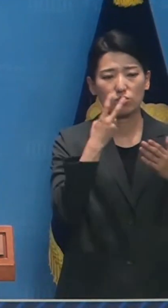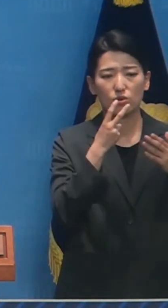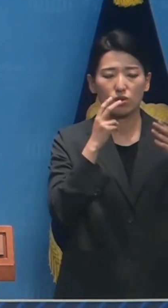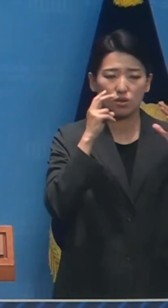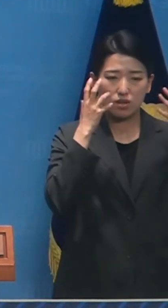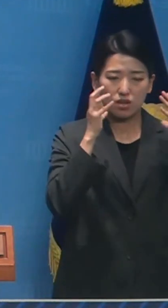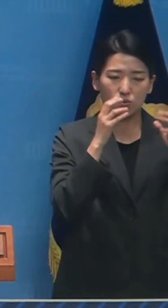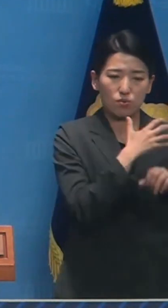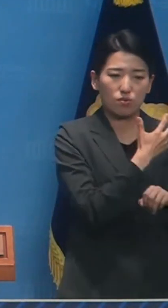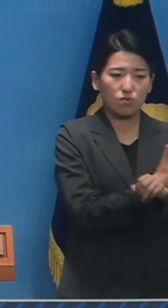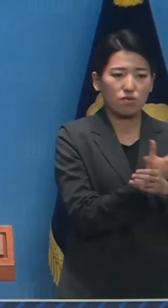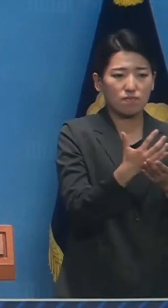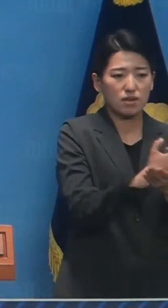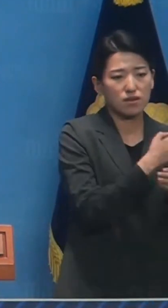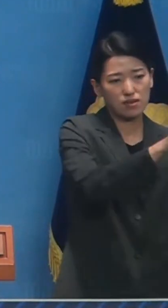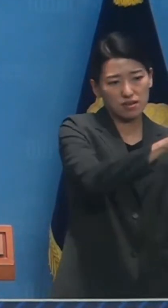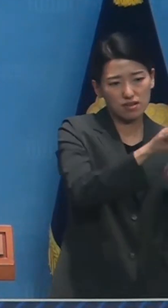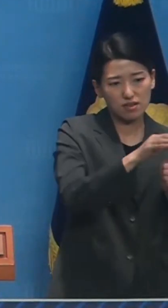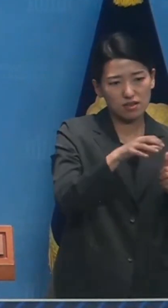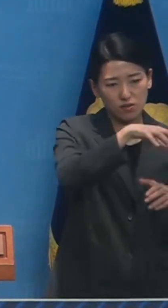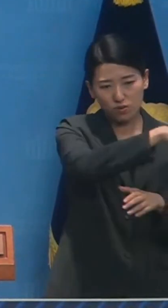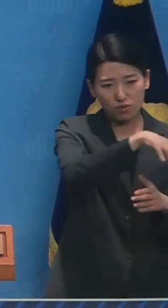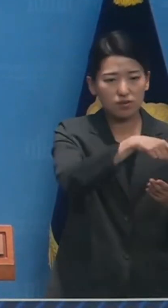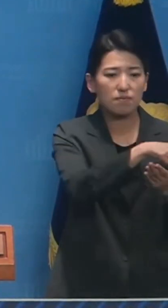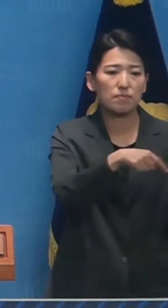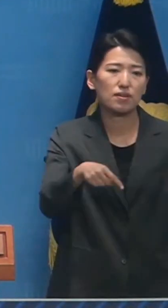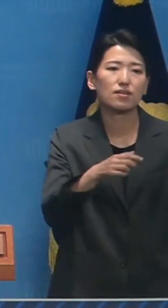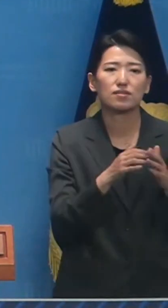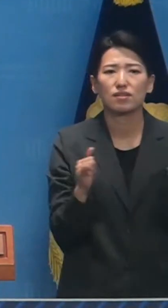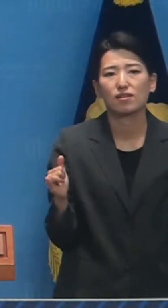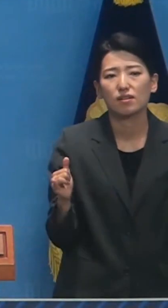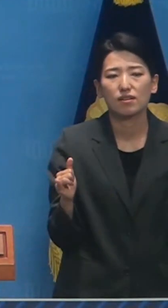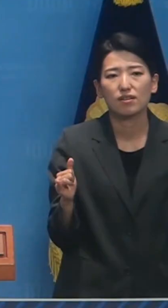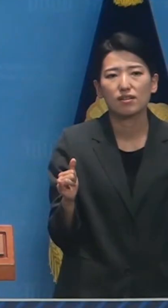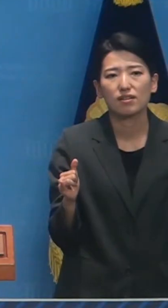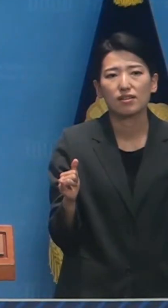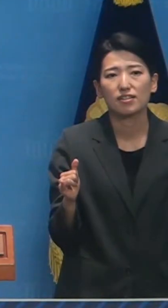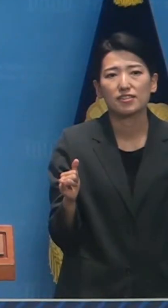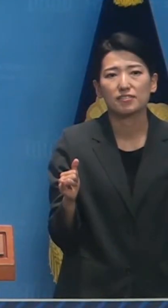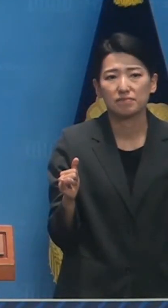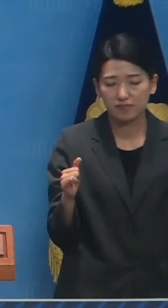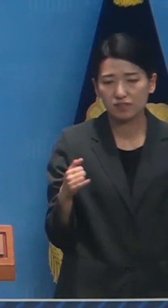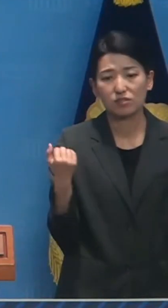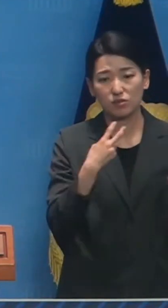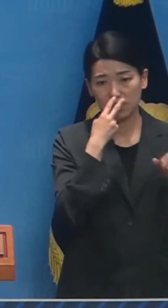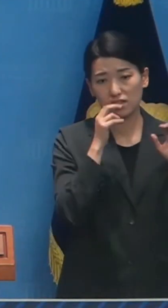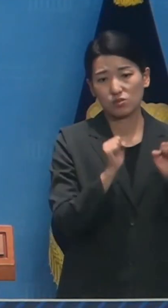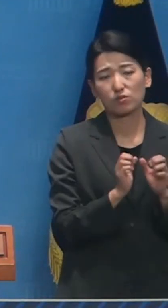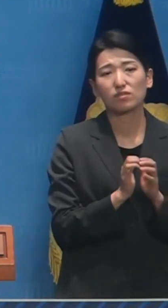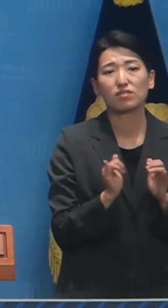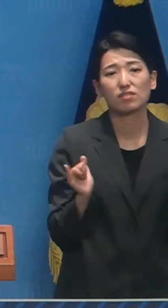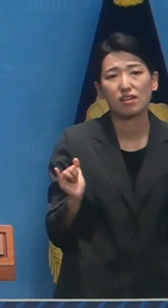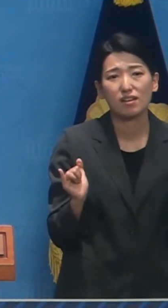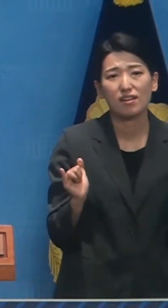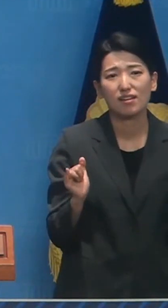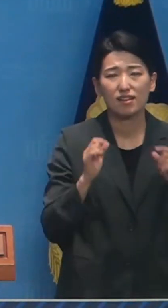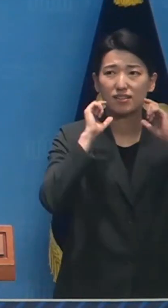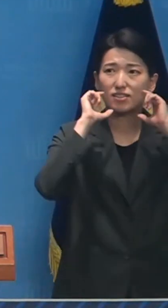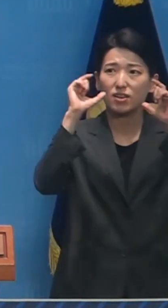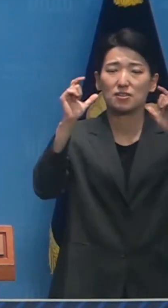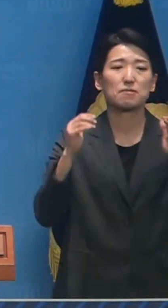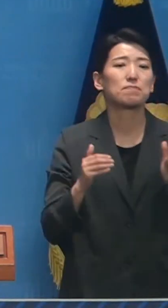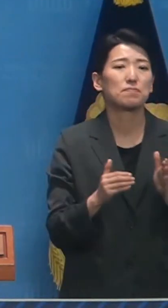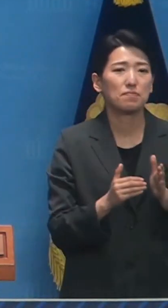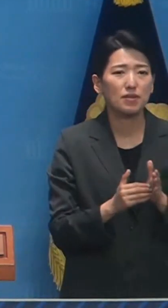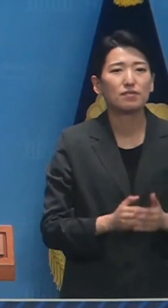등의 권리회복을 위한 특별법에 대한 유기아동 수용시설 피해 생존자 연합회의 선언을 마치고